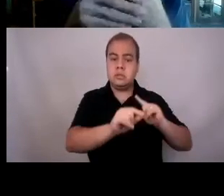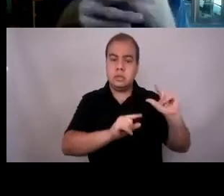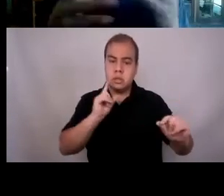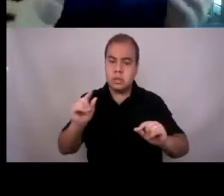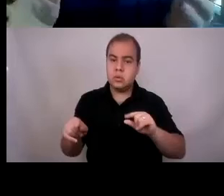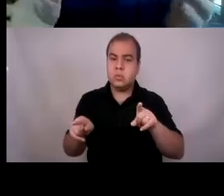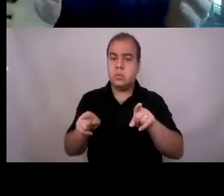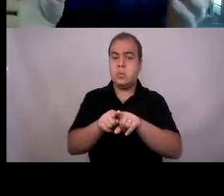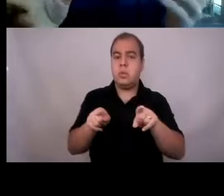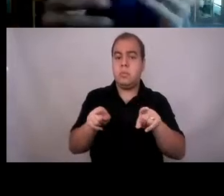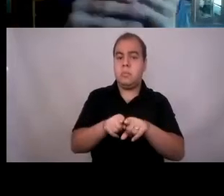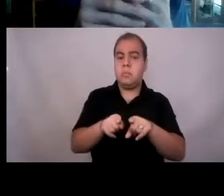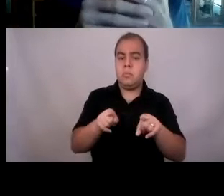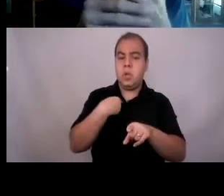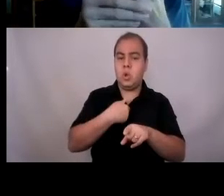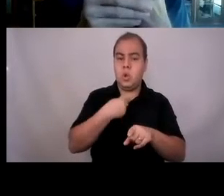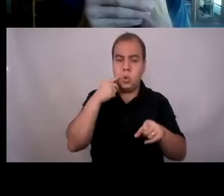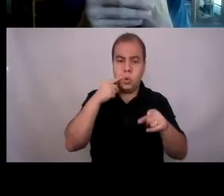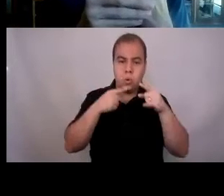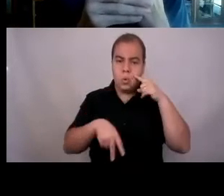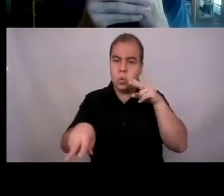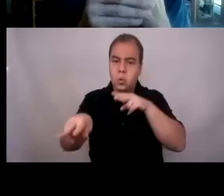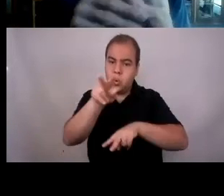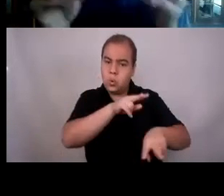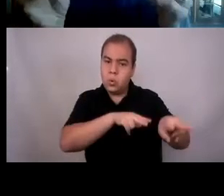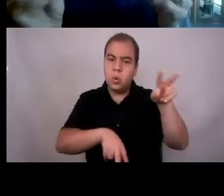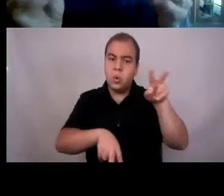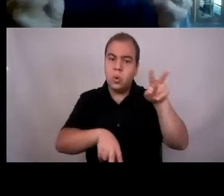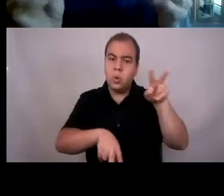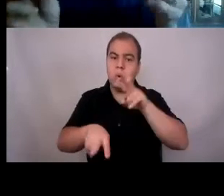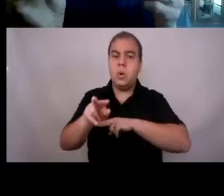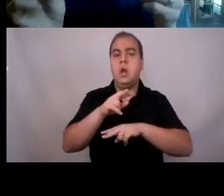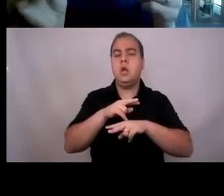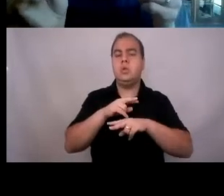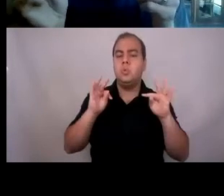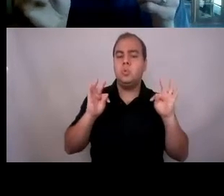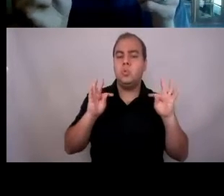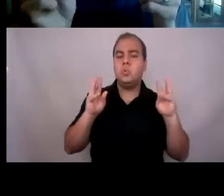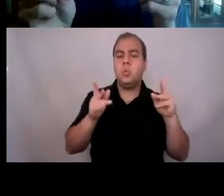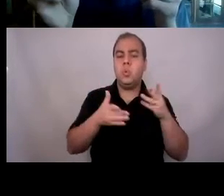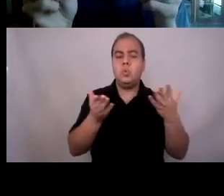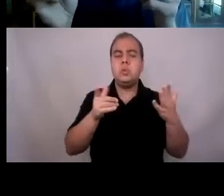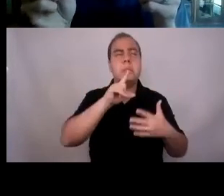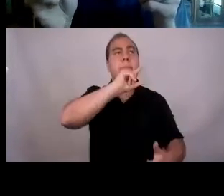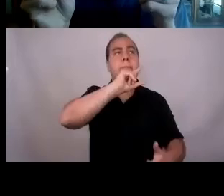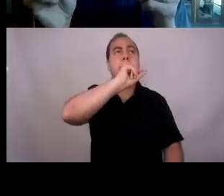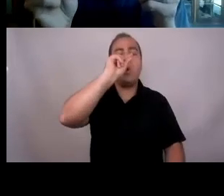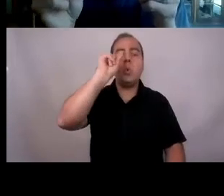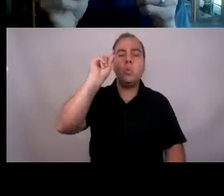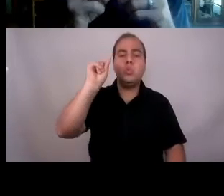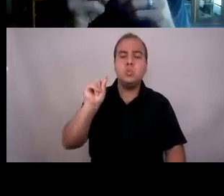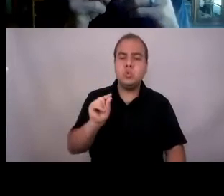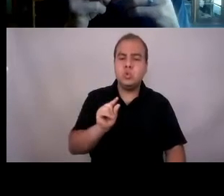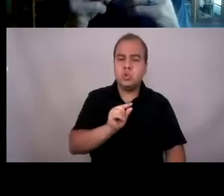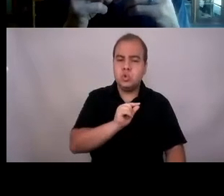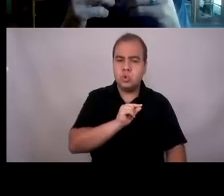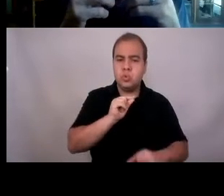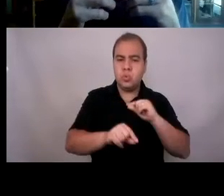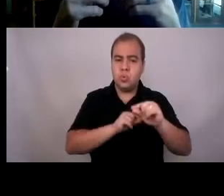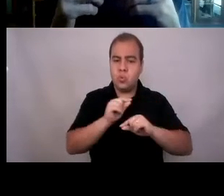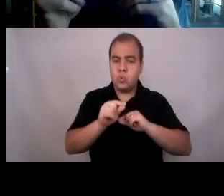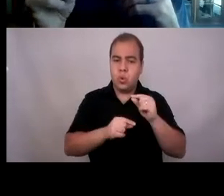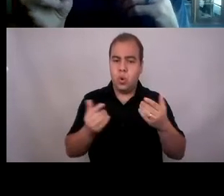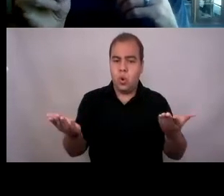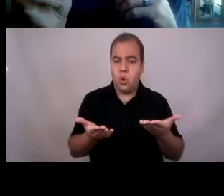de Portland, a gente está olhando um mapa de Seattle, todos esses pontinhos, esses pequenos pontinhos que estão apontados aí